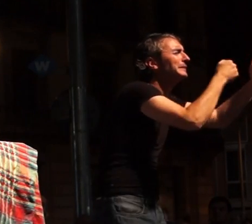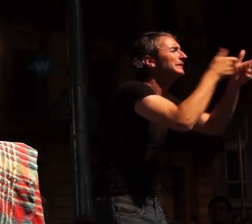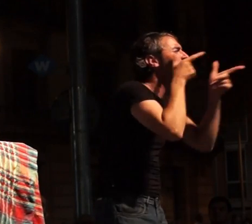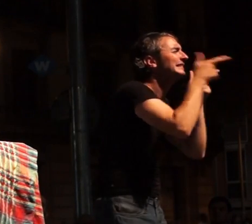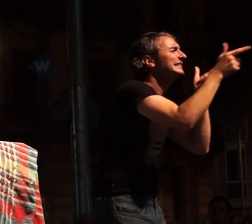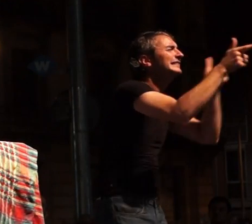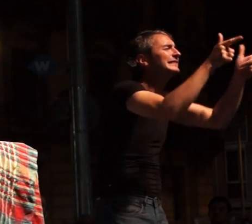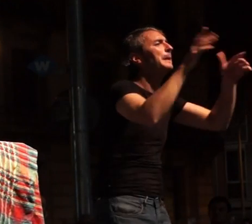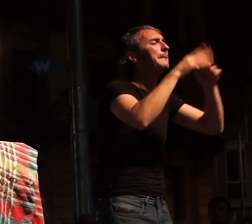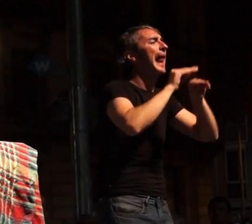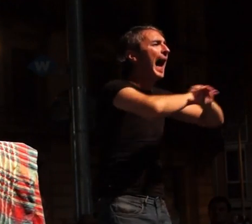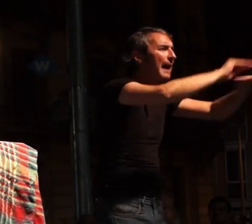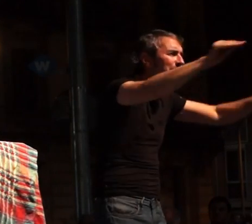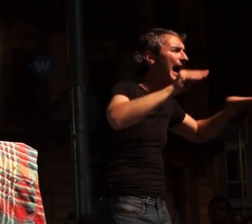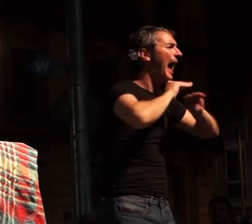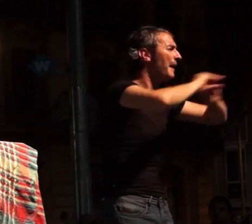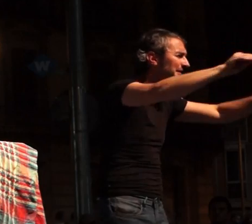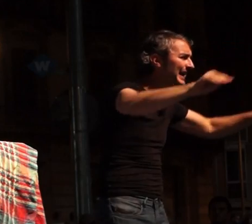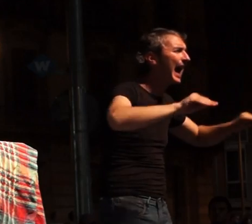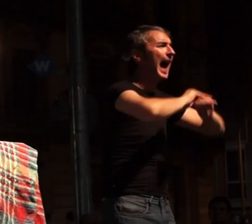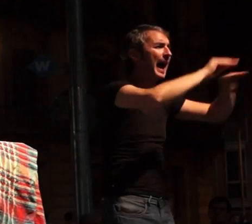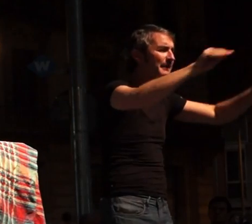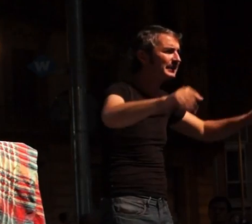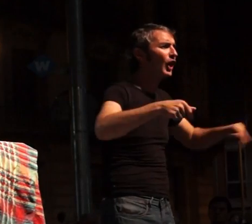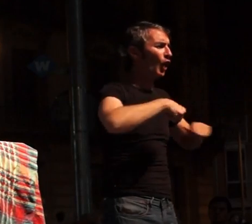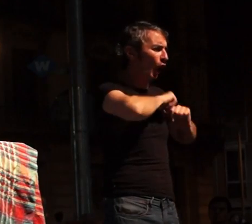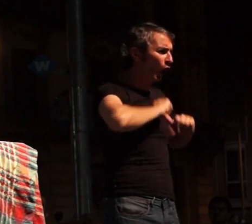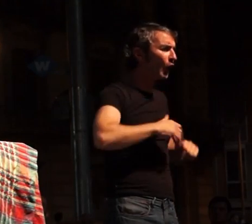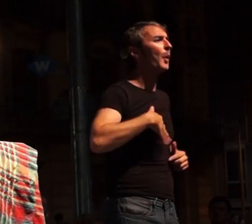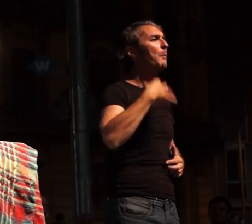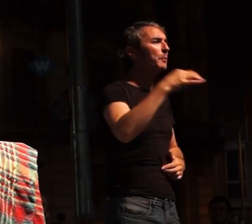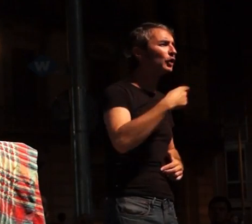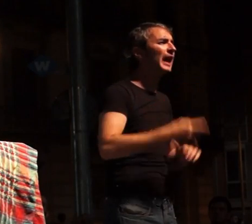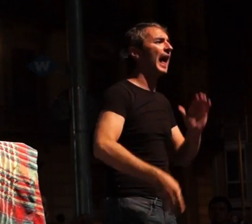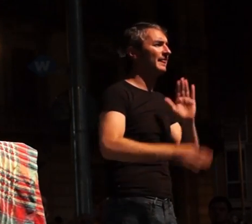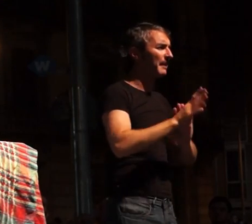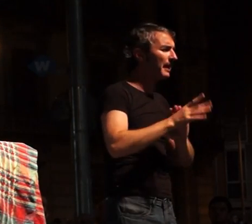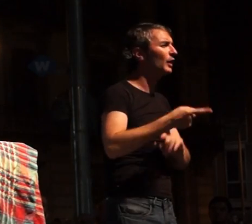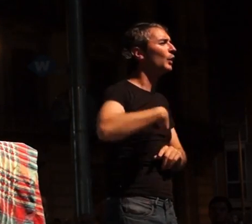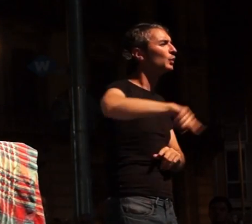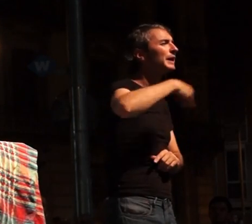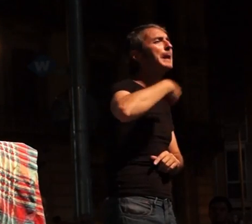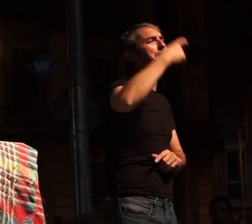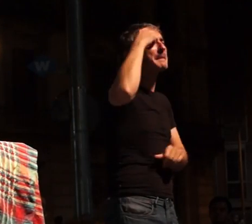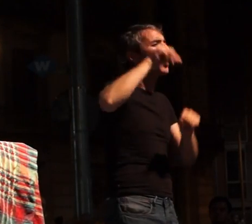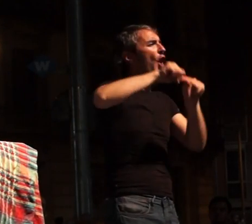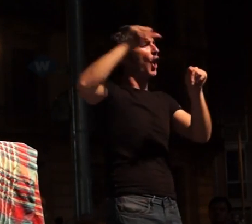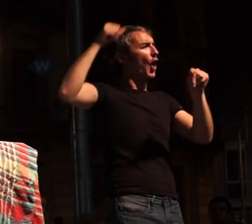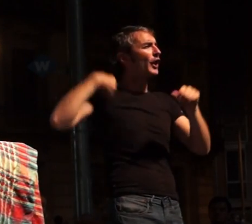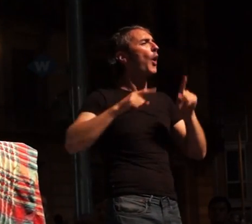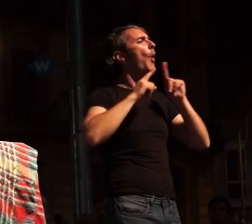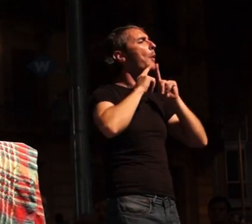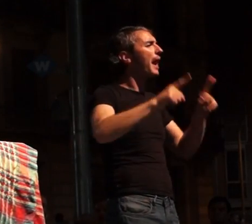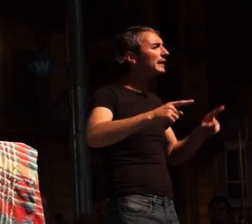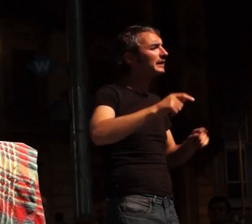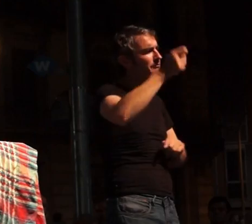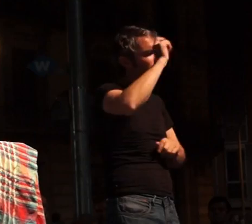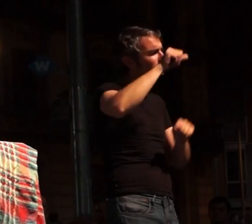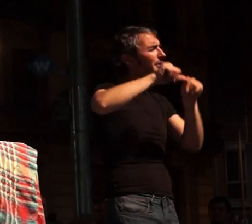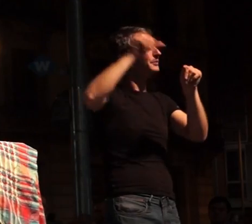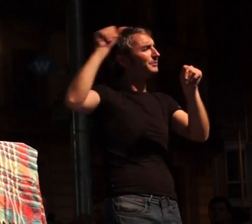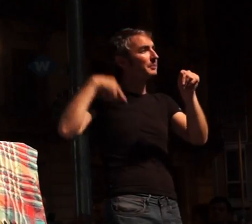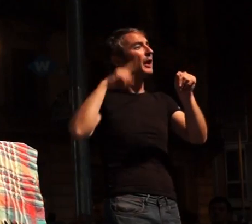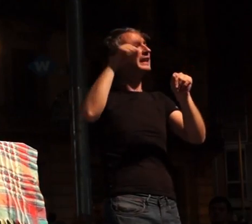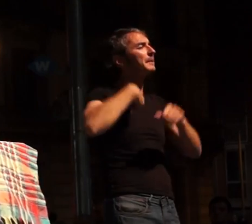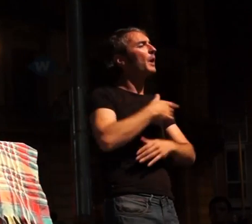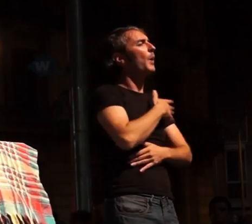el món nou que portem als nostres cors. Fem que coneguin la nostra memòria, els nostres homenatges, però també el nostre